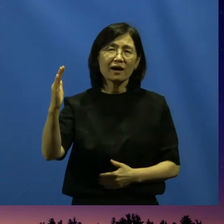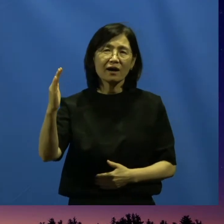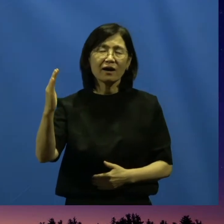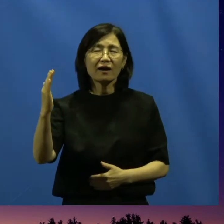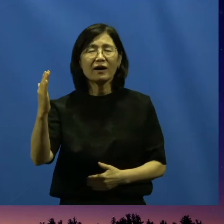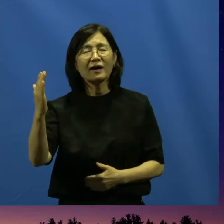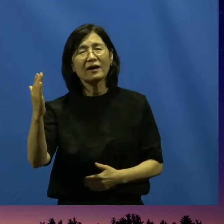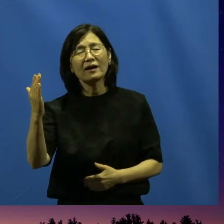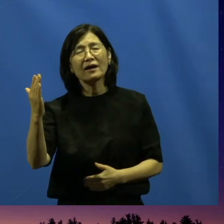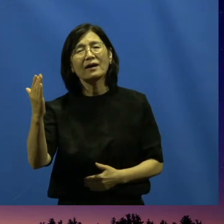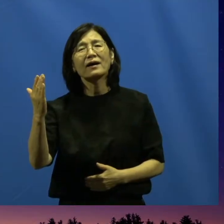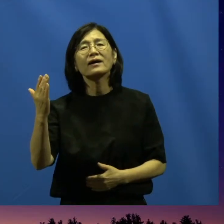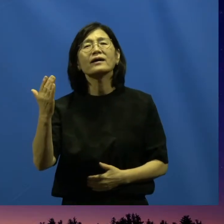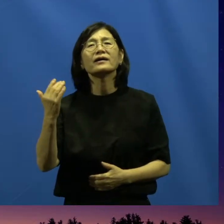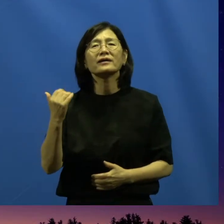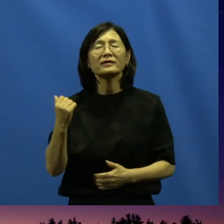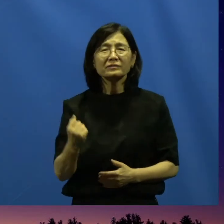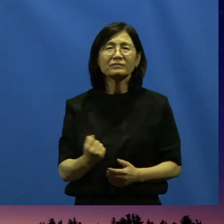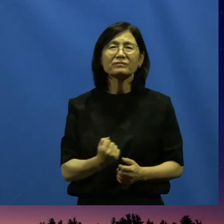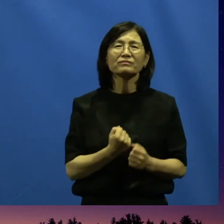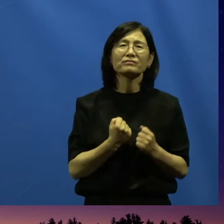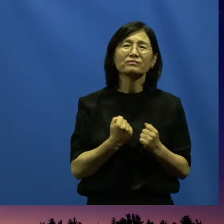도움이시라.